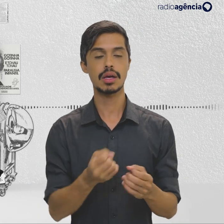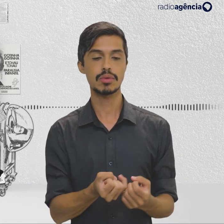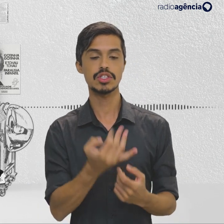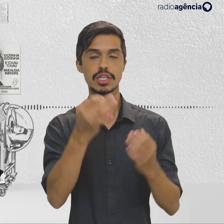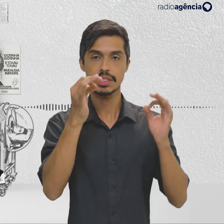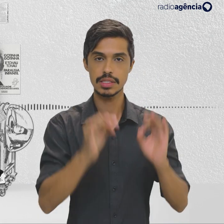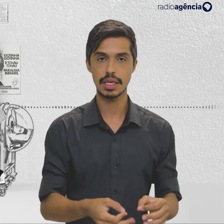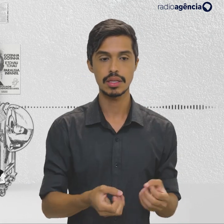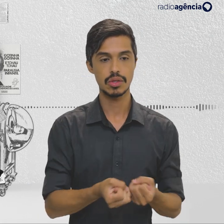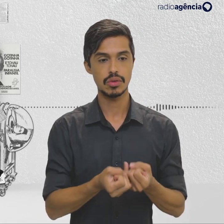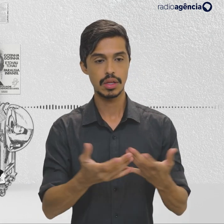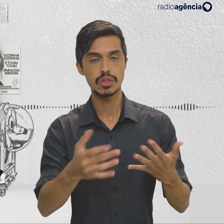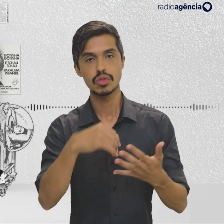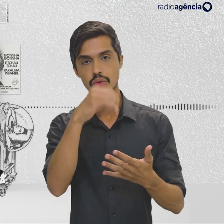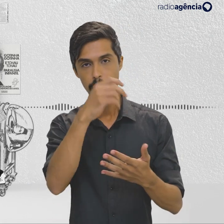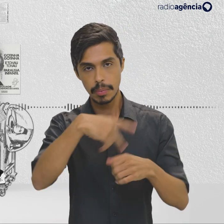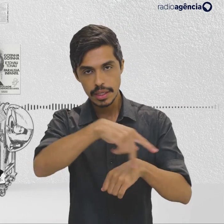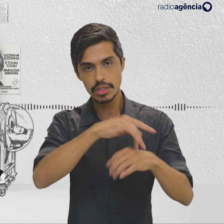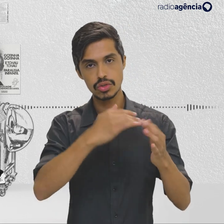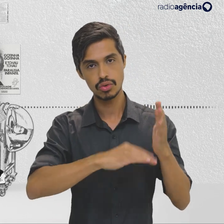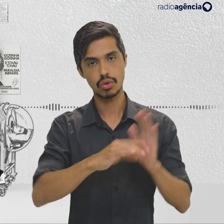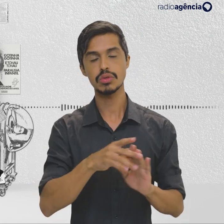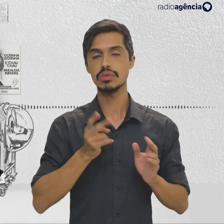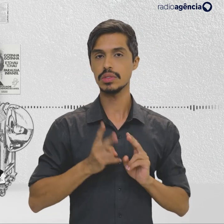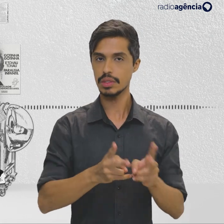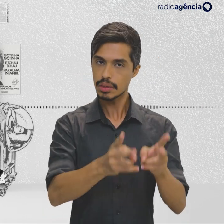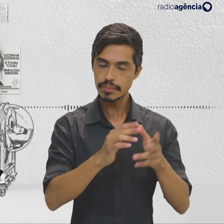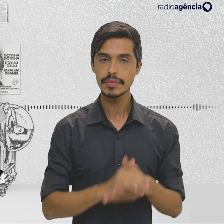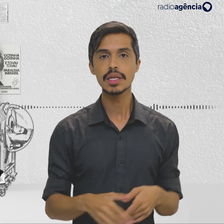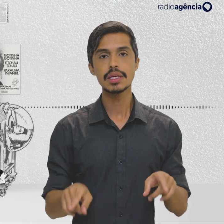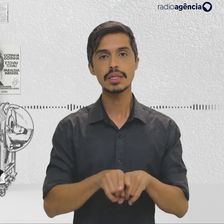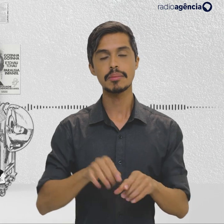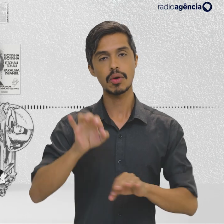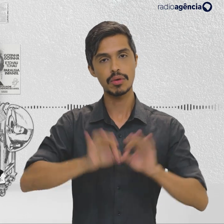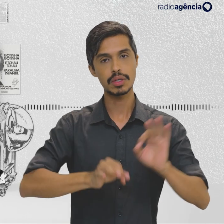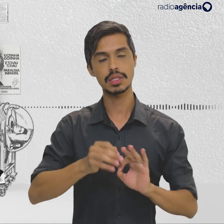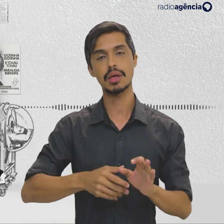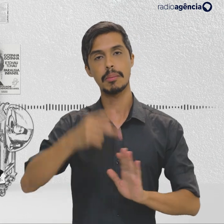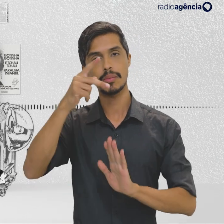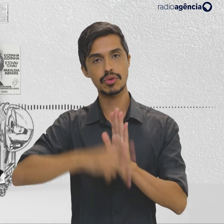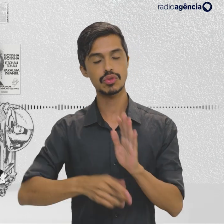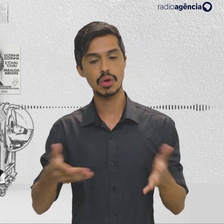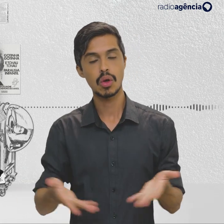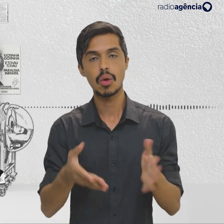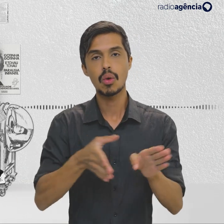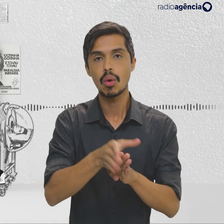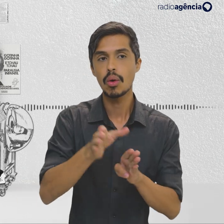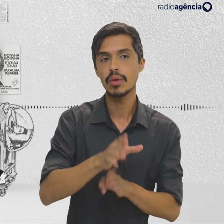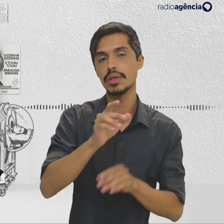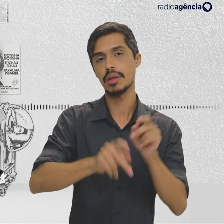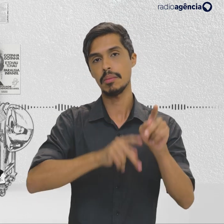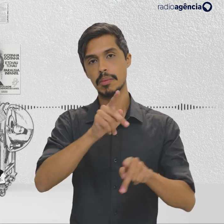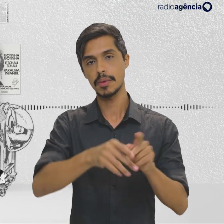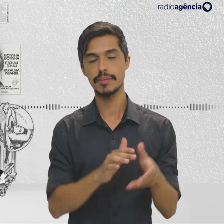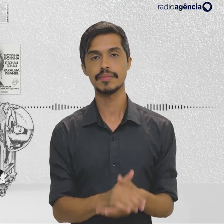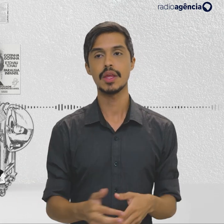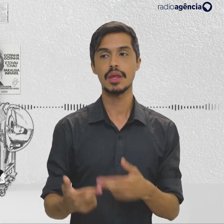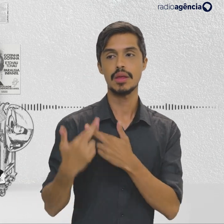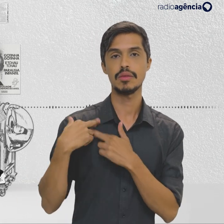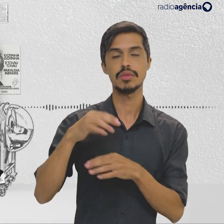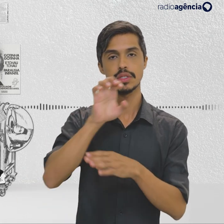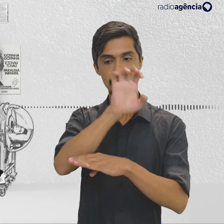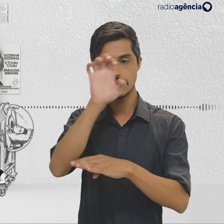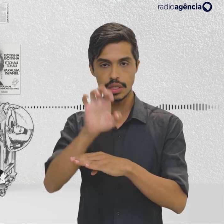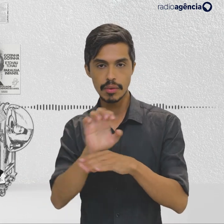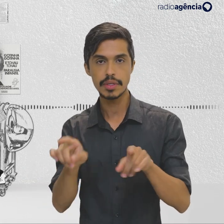adequadas distribuí-las por todo o país com regularidade e organizar campanhas que orientem a população é